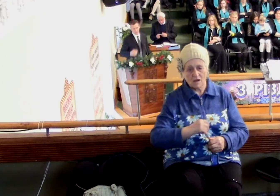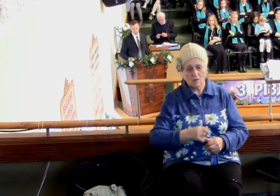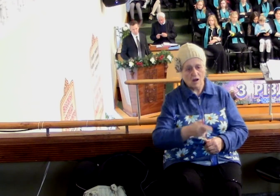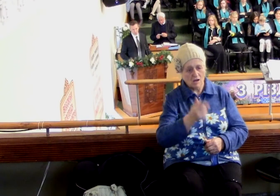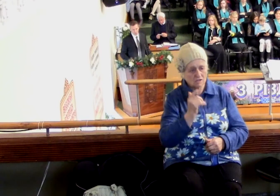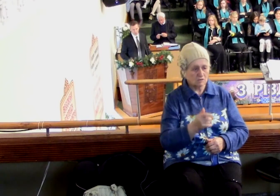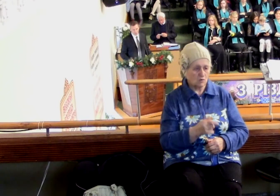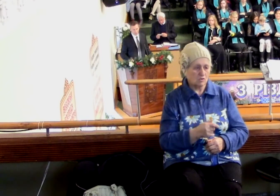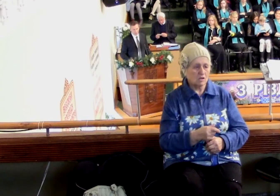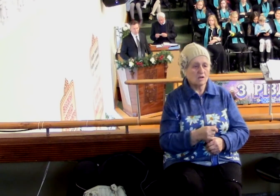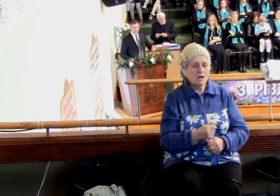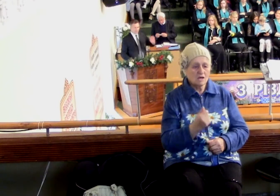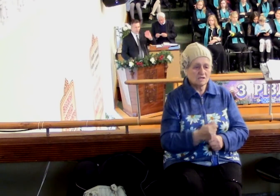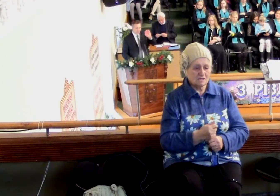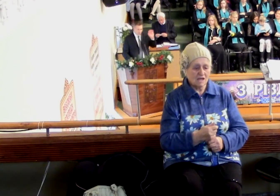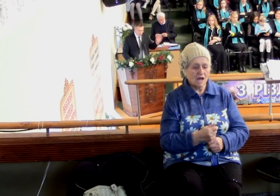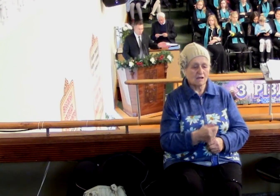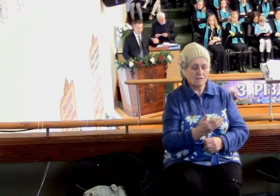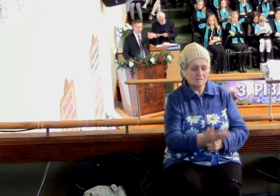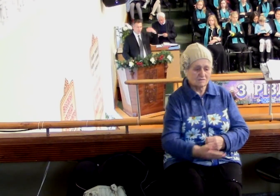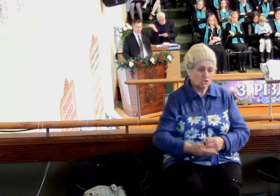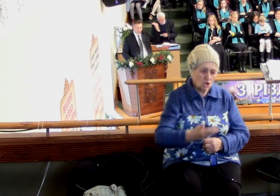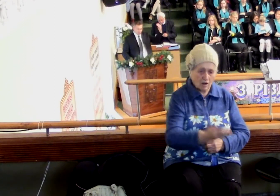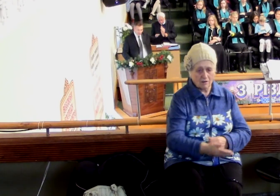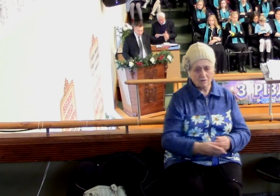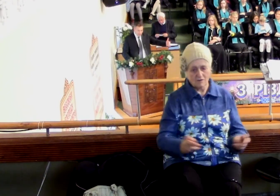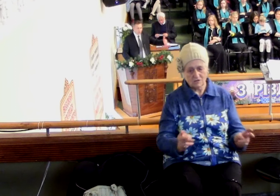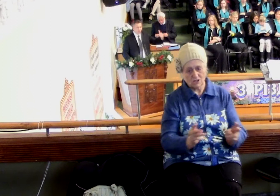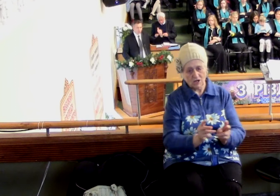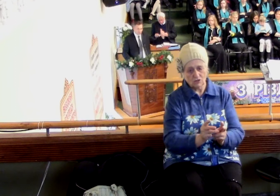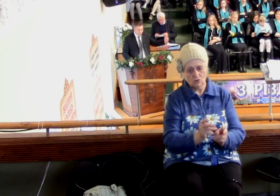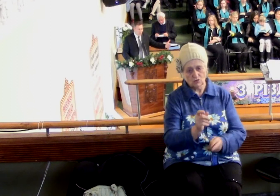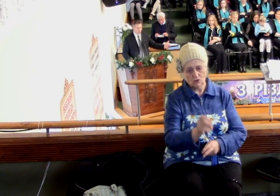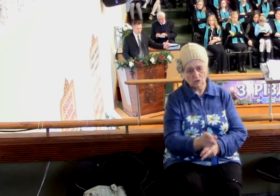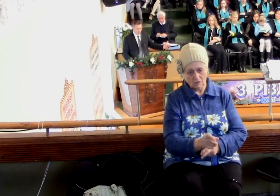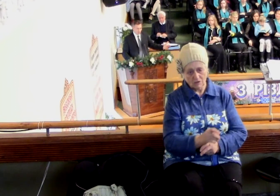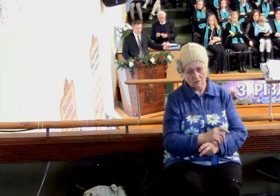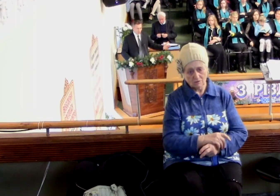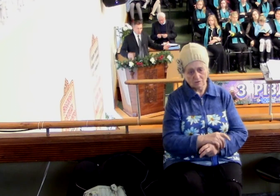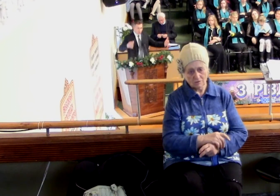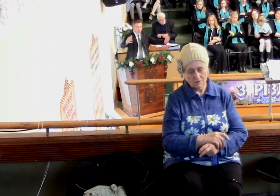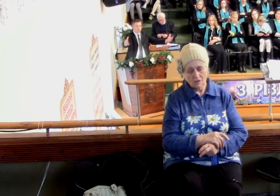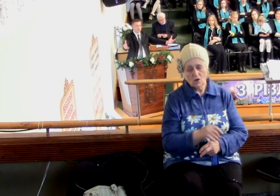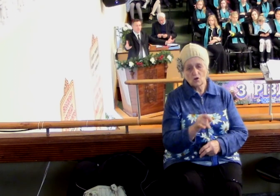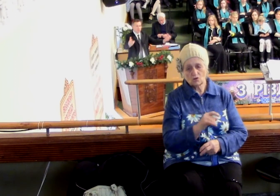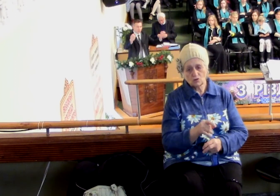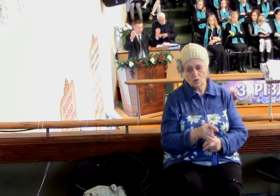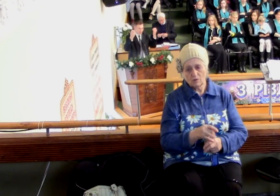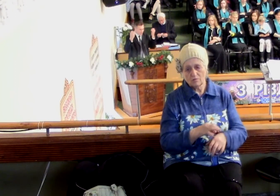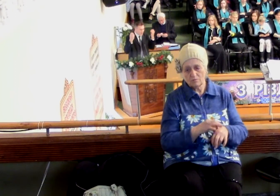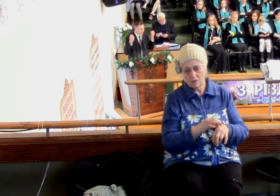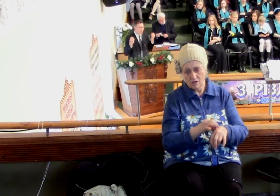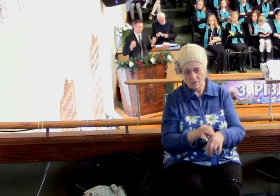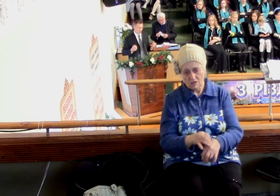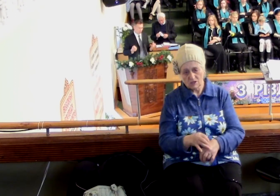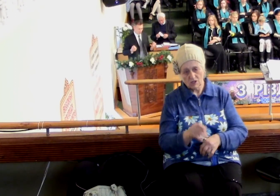шаг навстречу человеку. Это сам Господь вышел навстречу человеку, чтобы привести